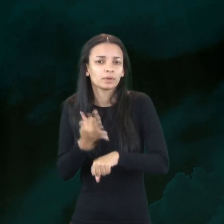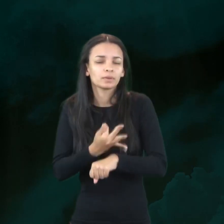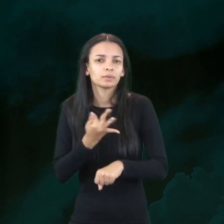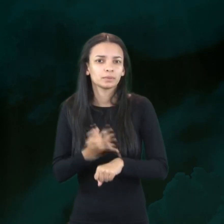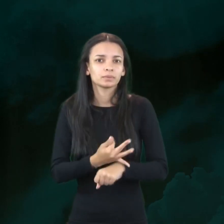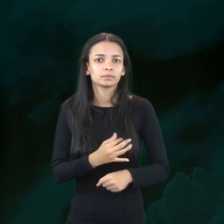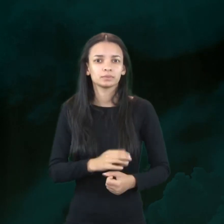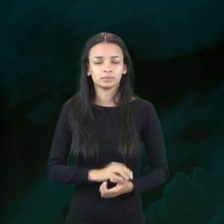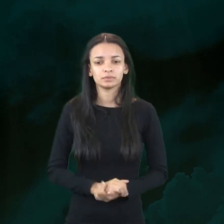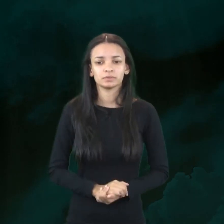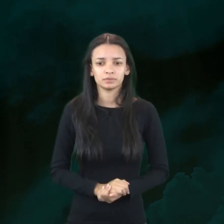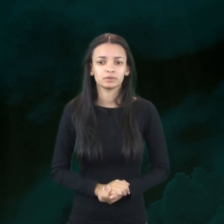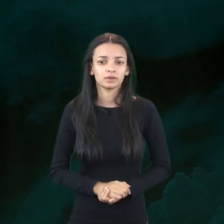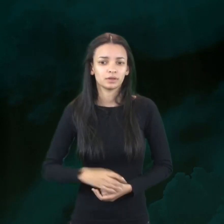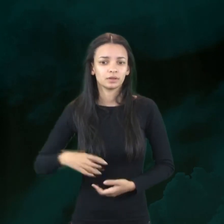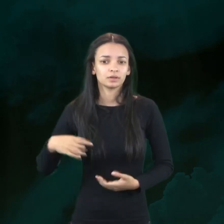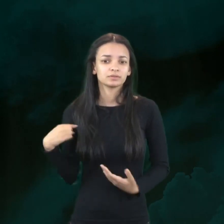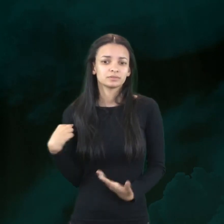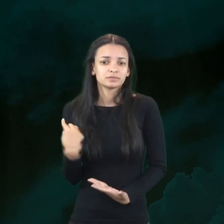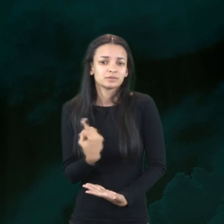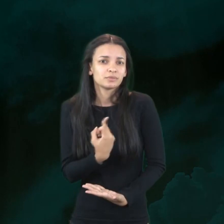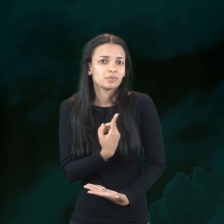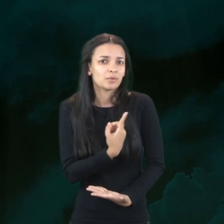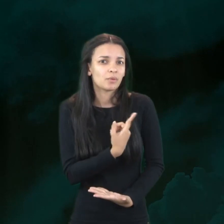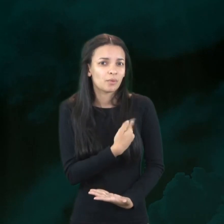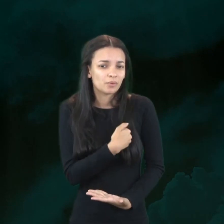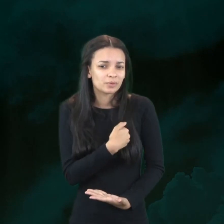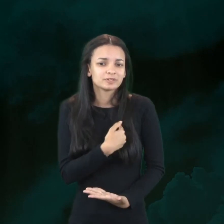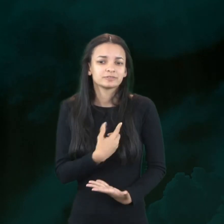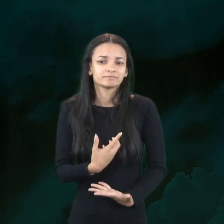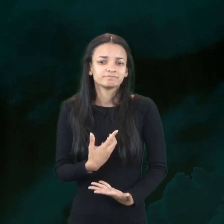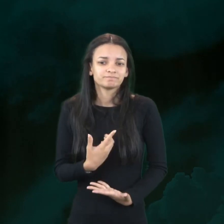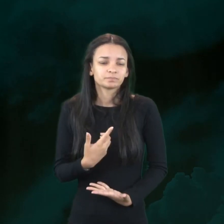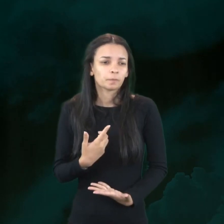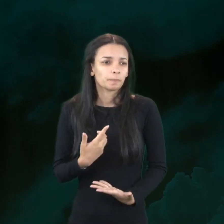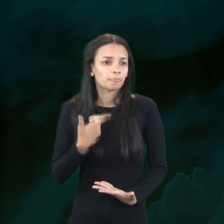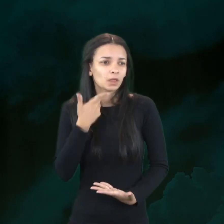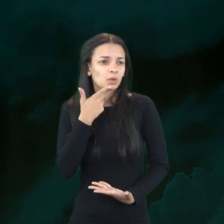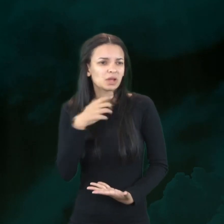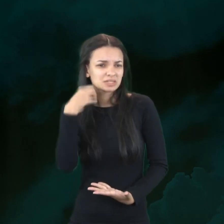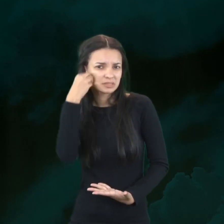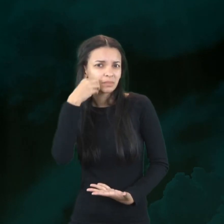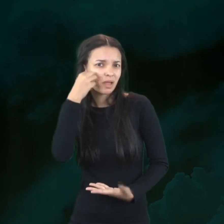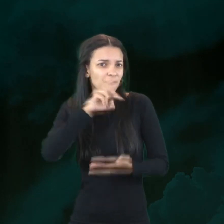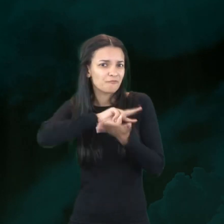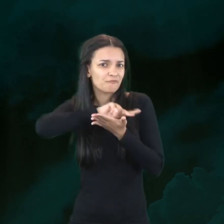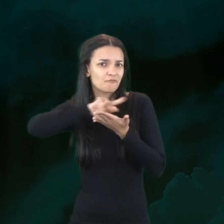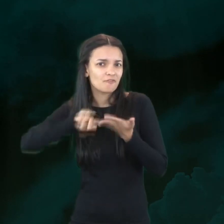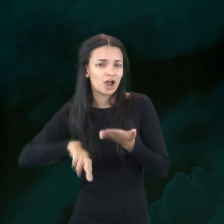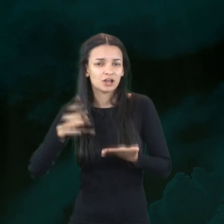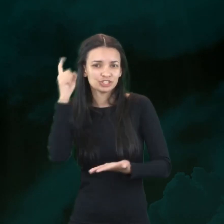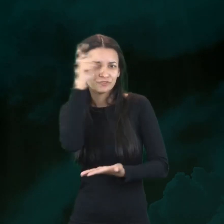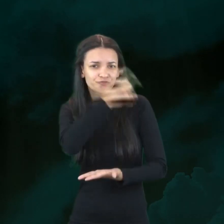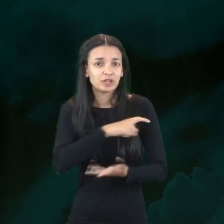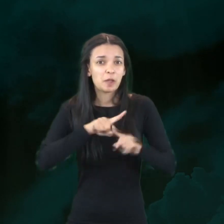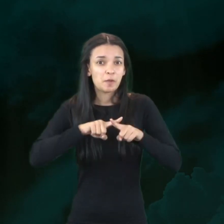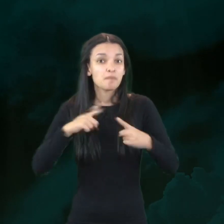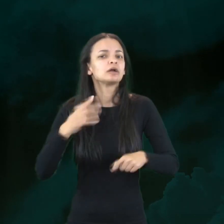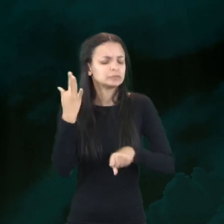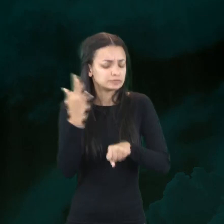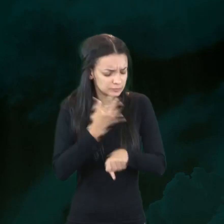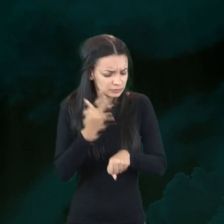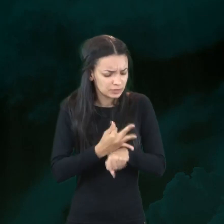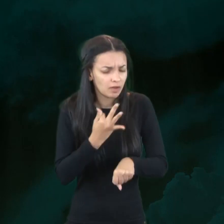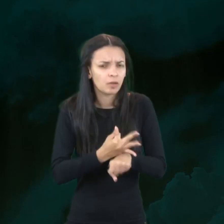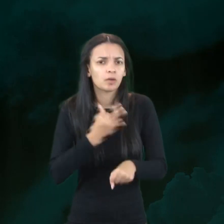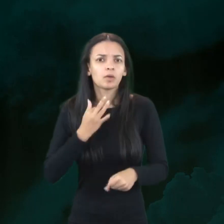perseverança. Nós somos capazes de passar por poucas e boas aqui na terra, mas, irmão, nós não desistimos, não somos dos